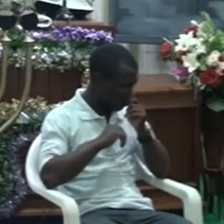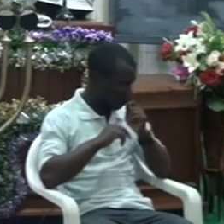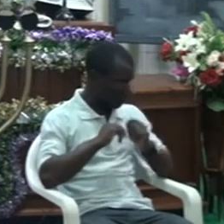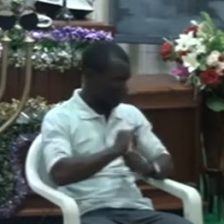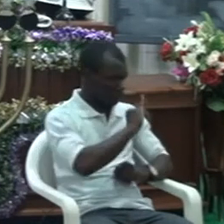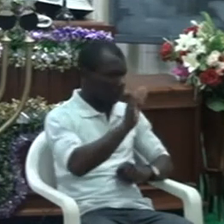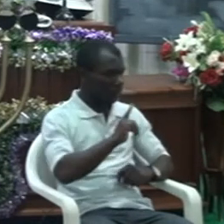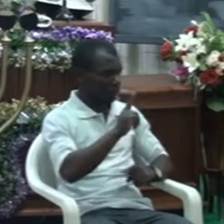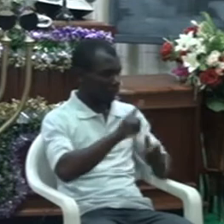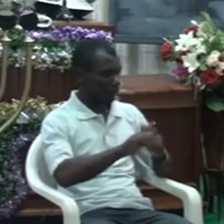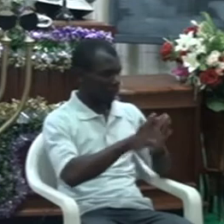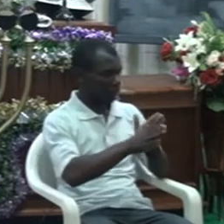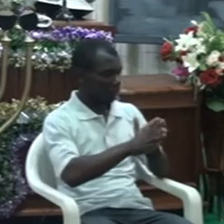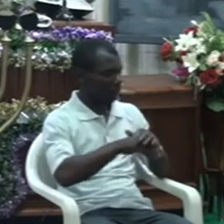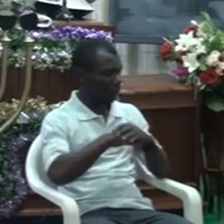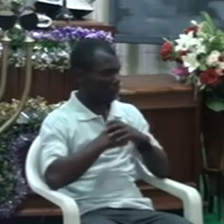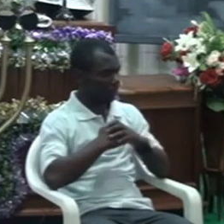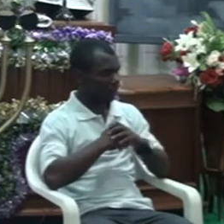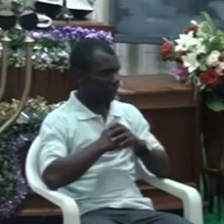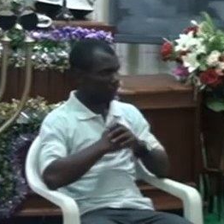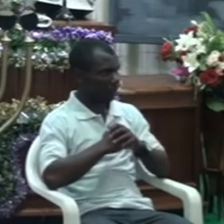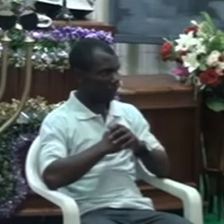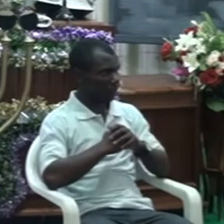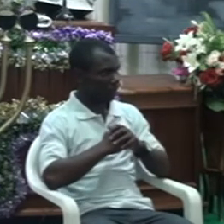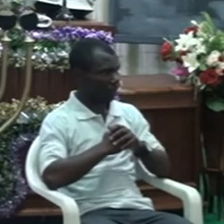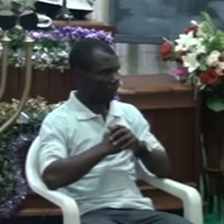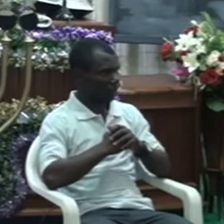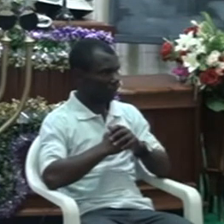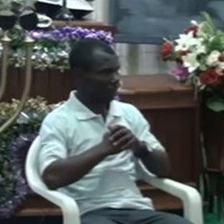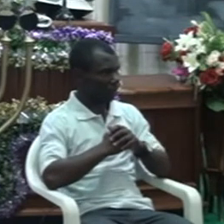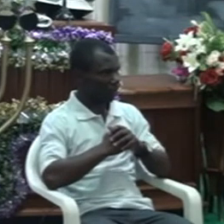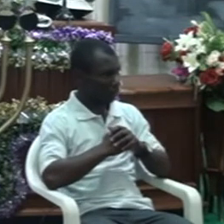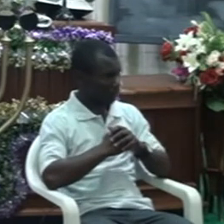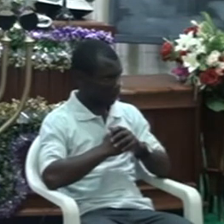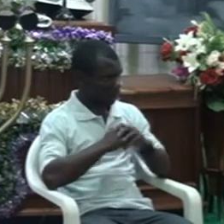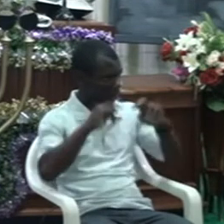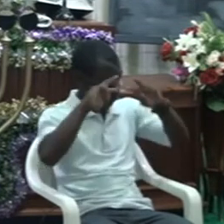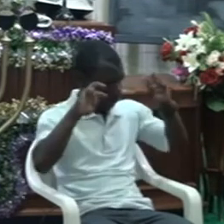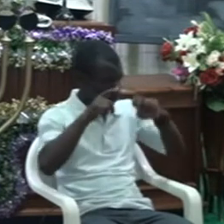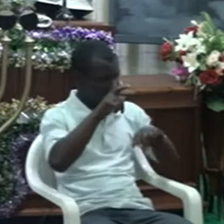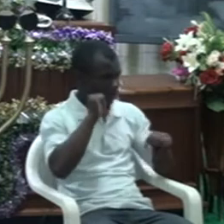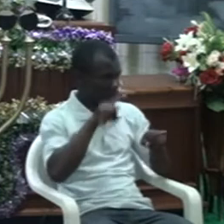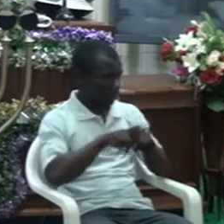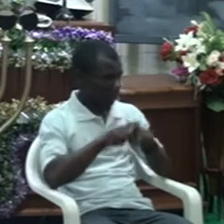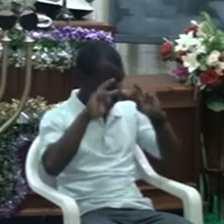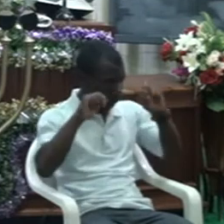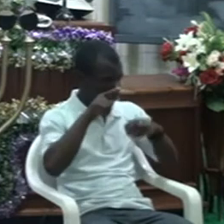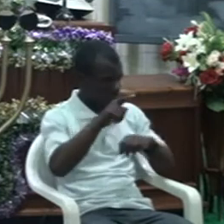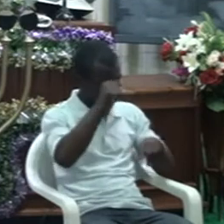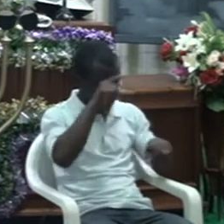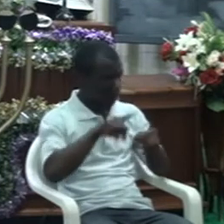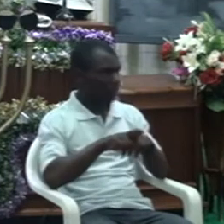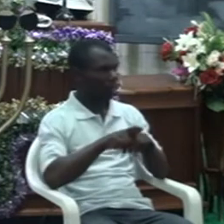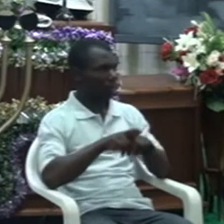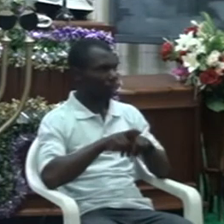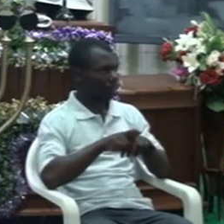Niko kumulango. Je suis à la porte. Ou dis examine ma soeur. Examine-toi ma soeur. Examine mon frère. Examine-toi mon